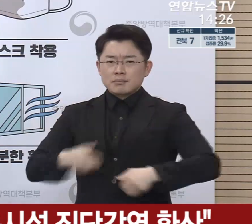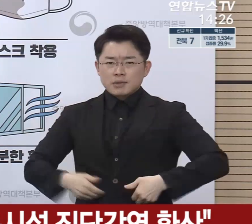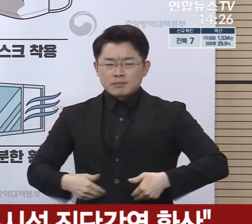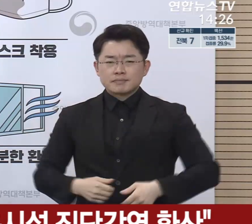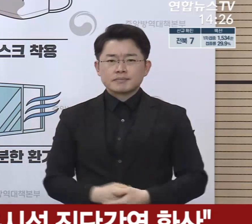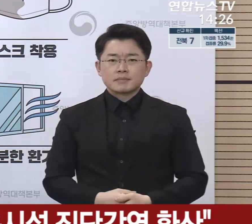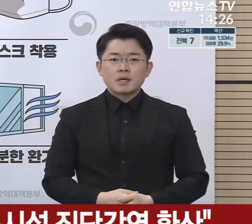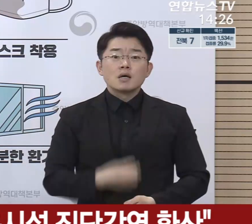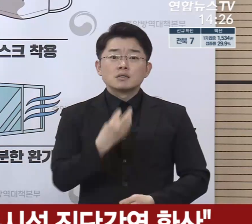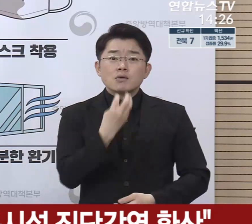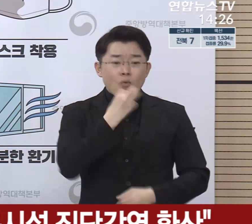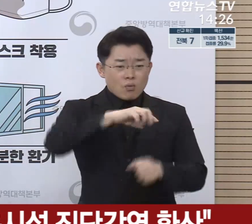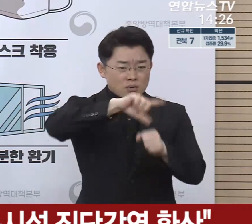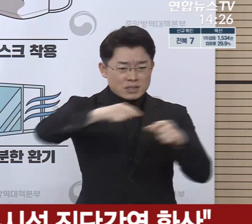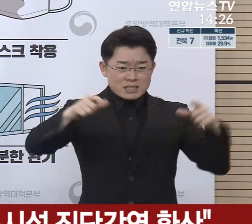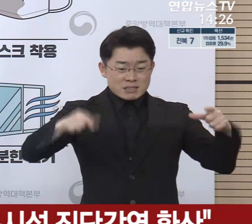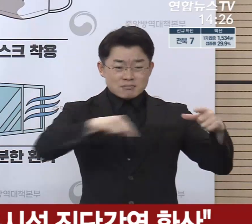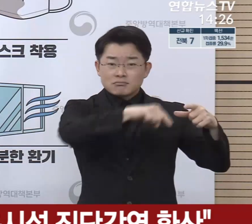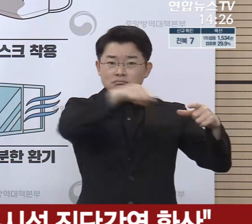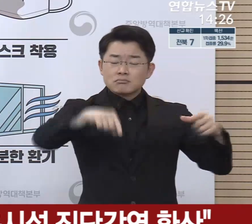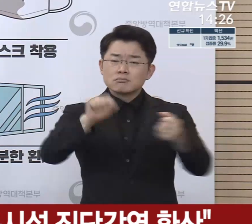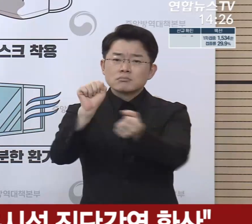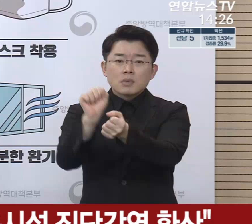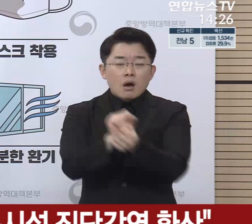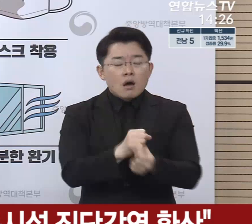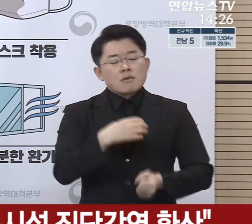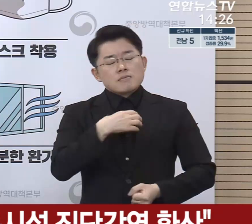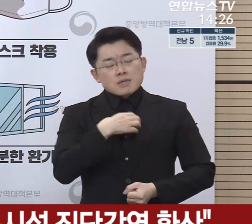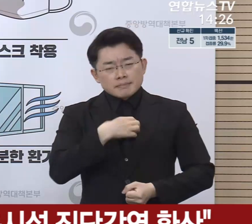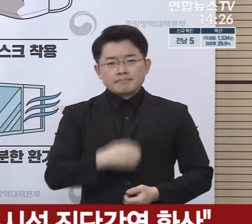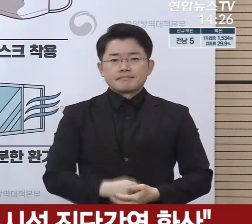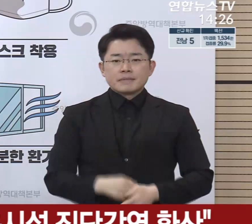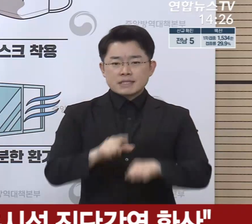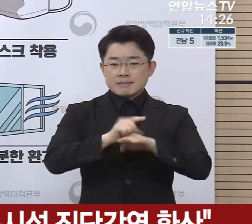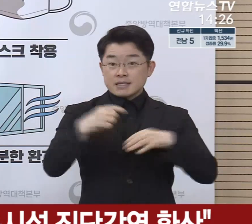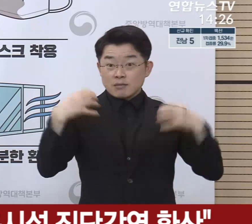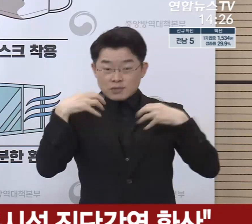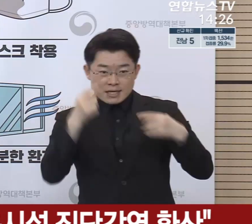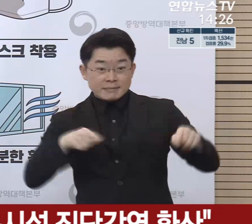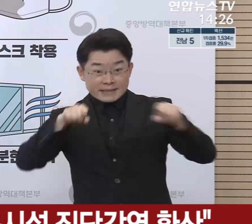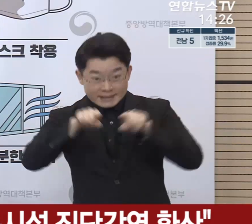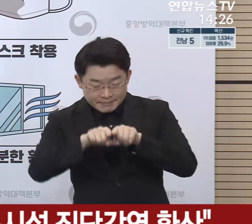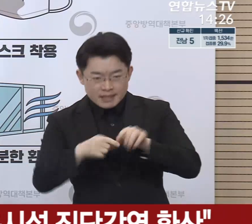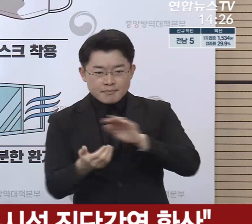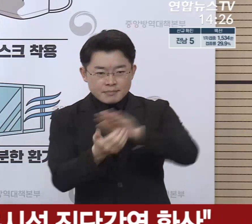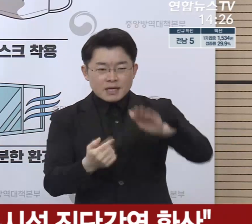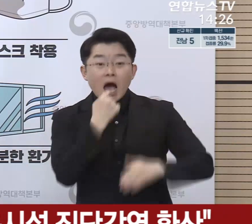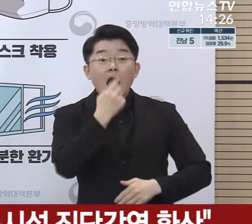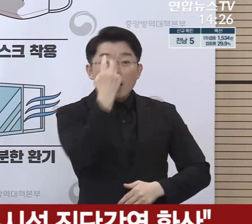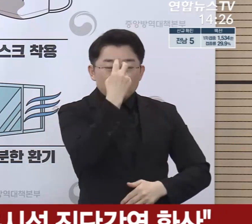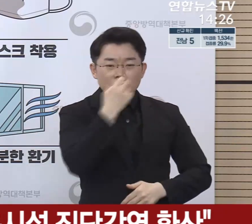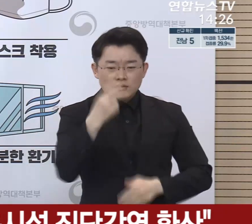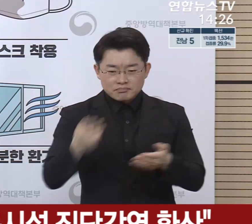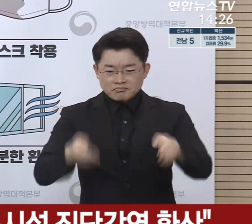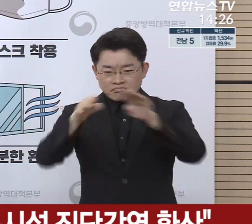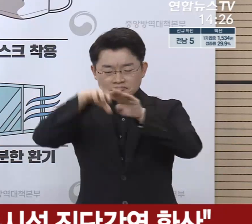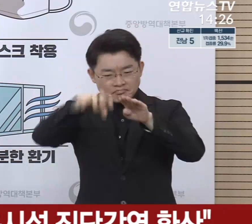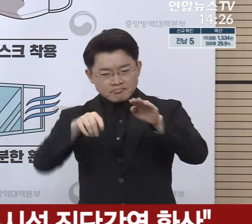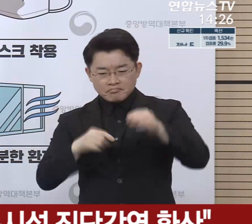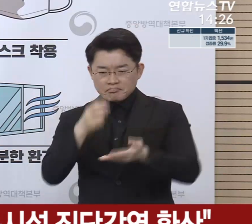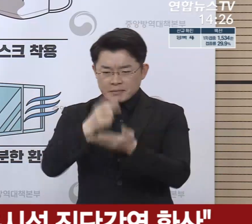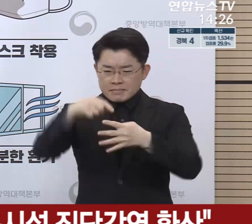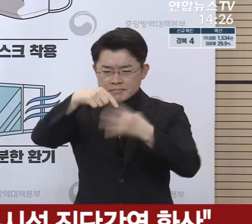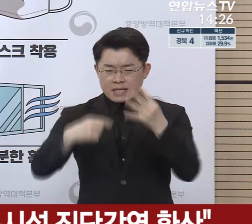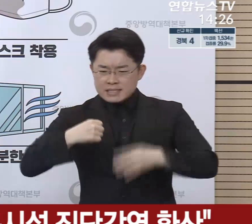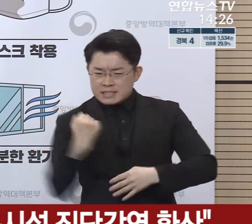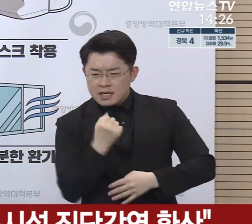유행 상황을 엄중한 상황으로 판단하고 있으며 지자체와 함께 선제 검사, 다중이용시설 점검 등